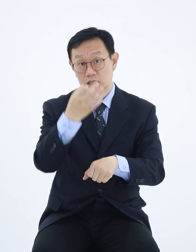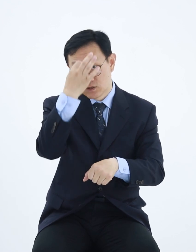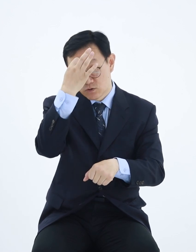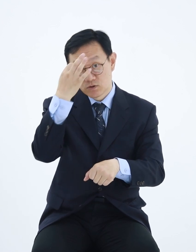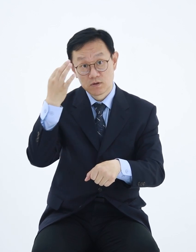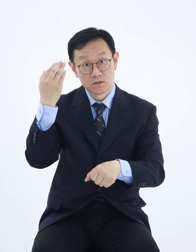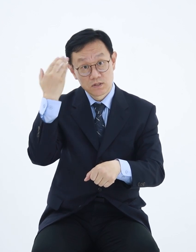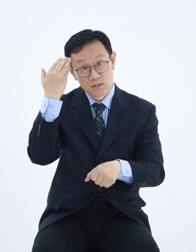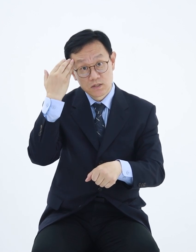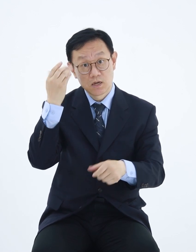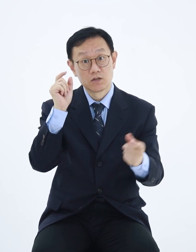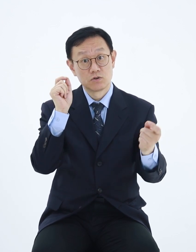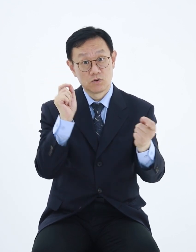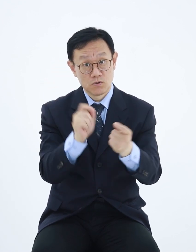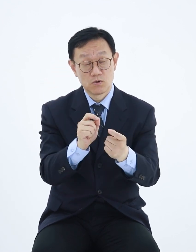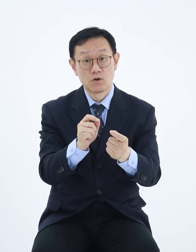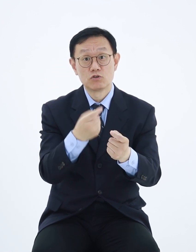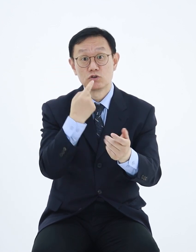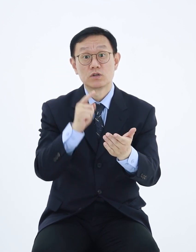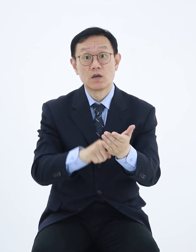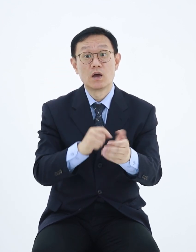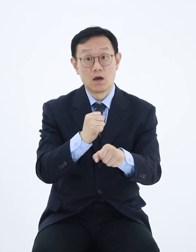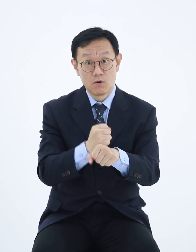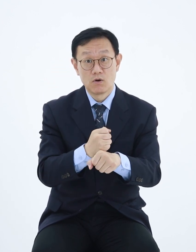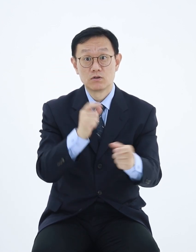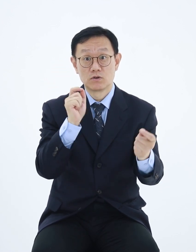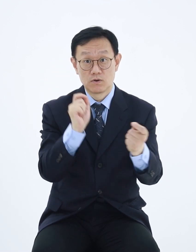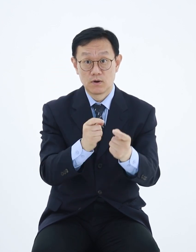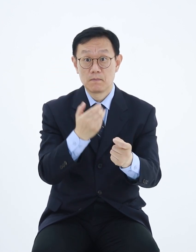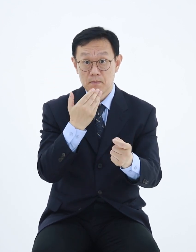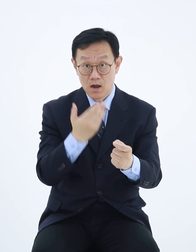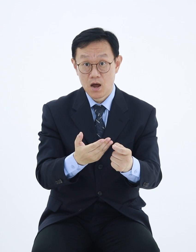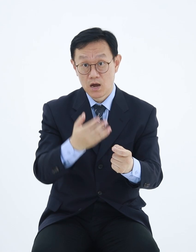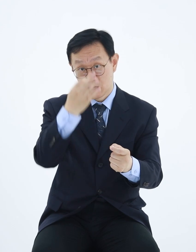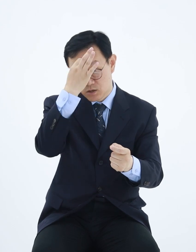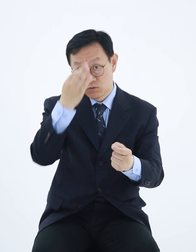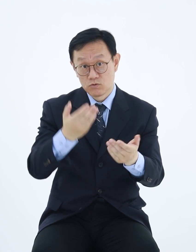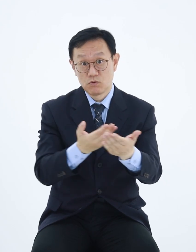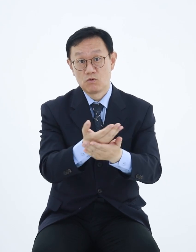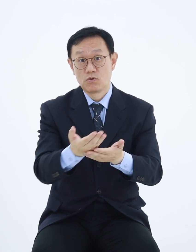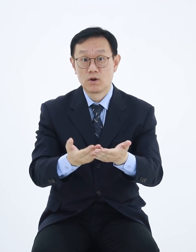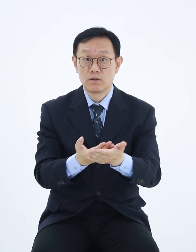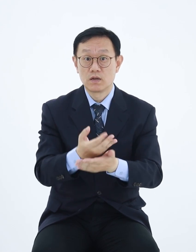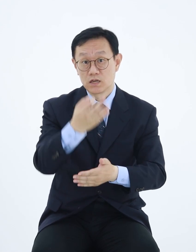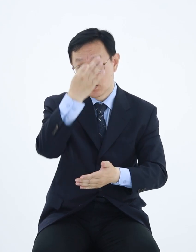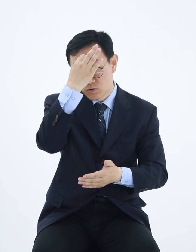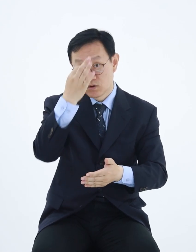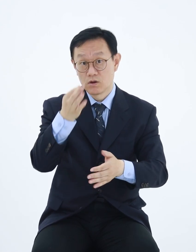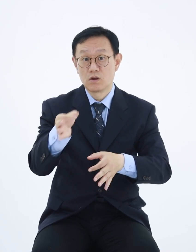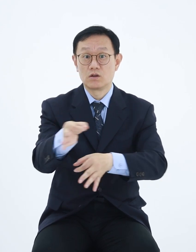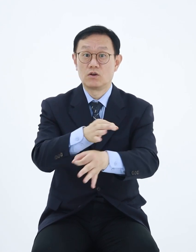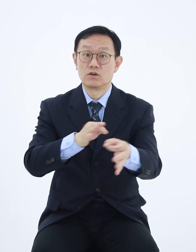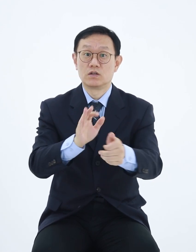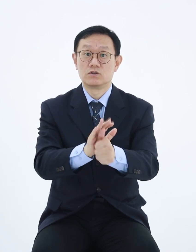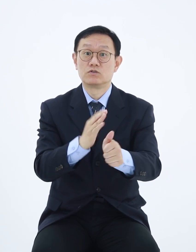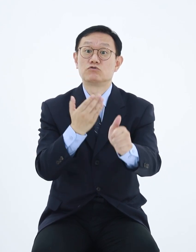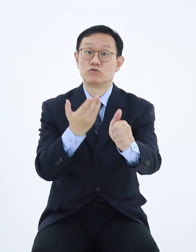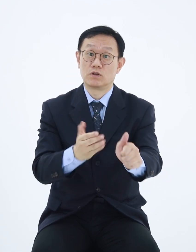대한 접근을 용이하게 하고 접근 가능한 보조기술을 공유함으로써 기술적 및 경제적 지원을 제공해야 한다고 나와